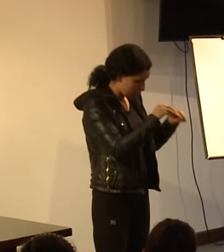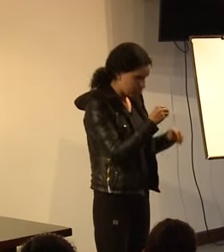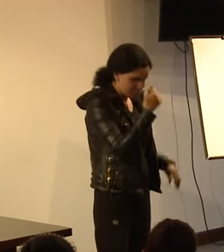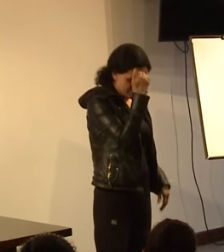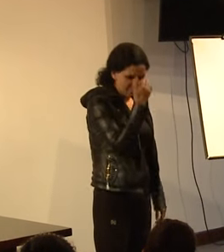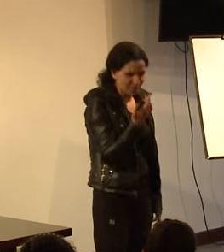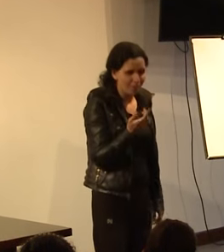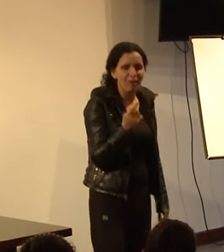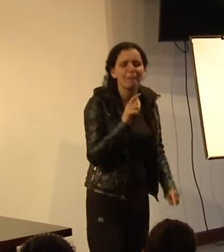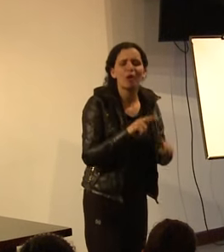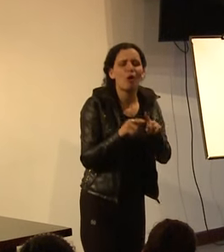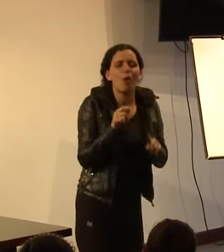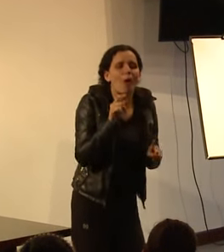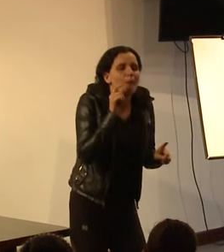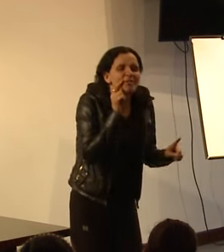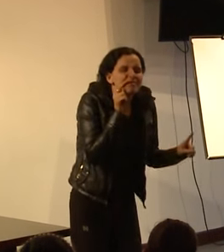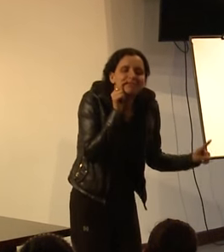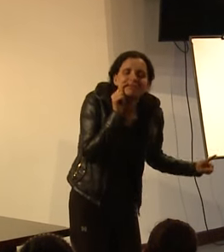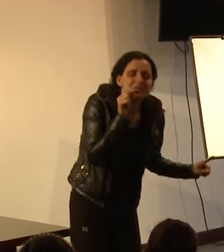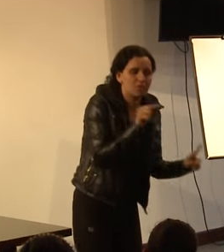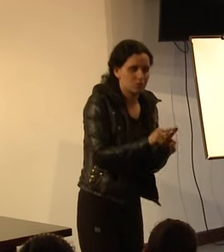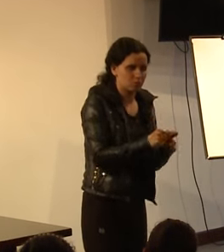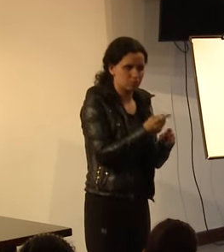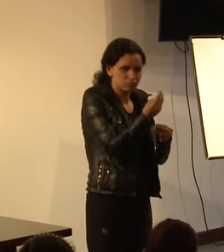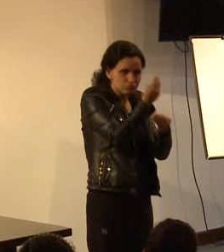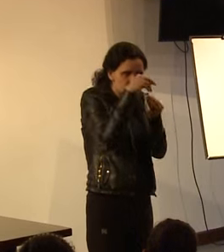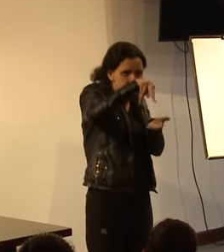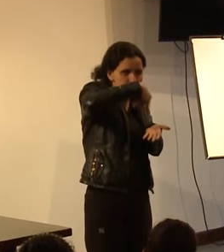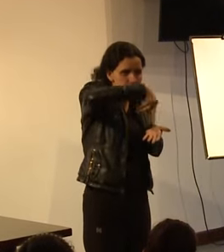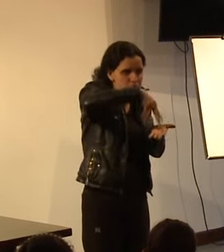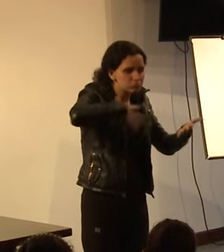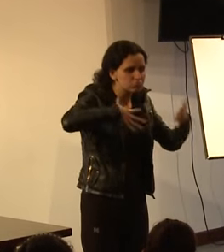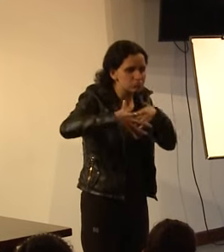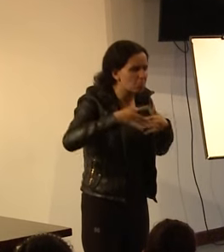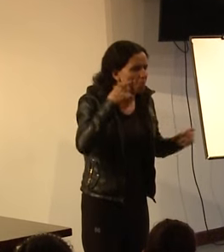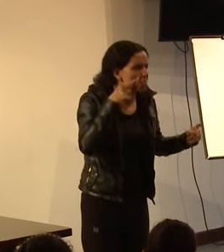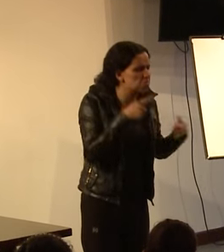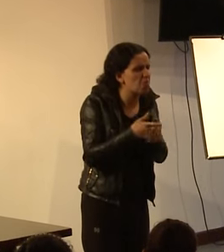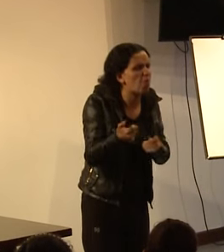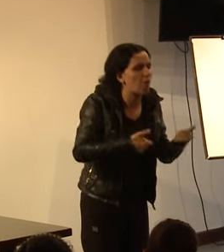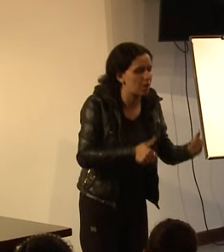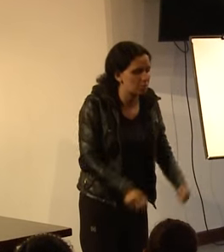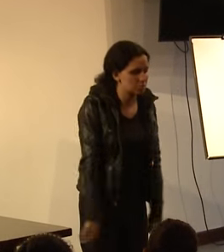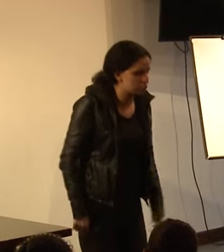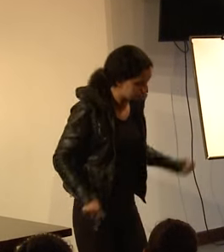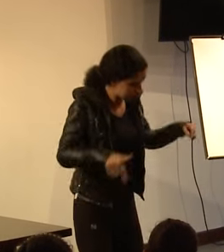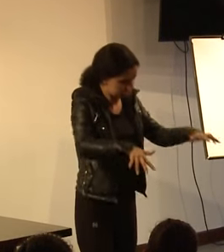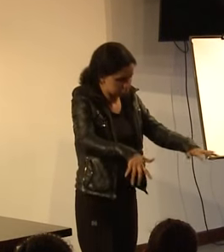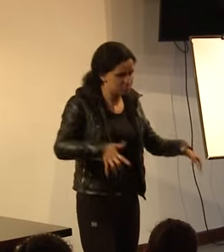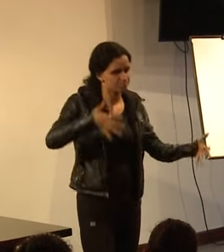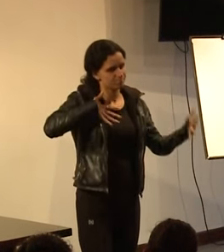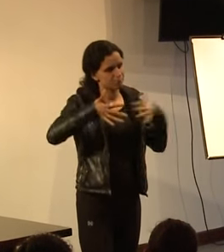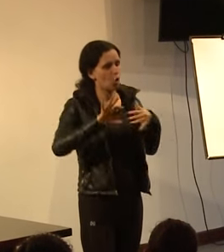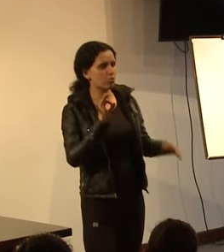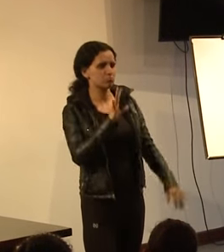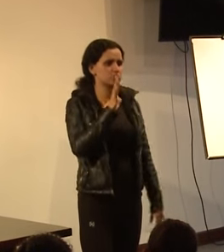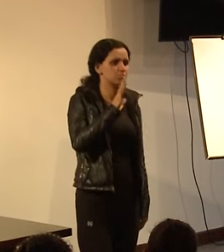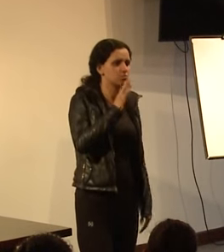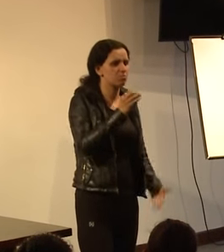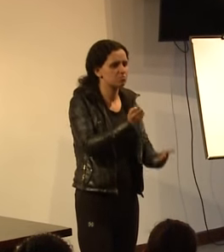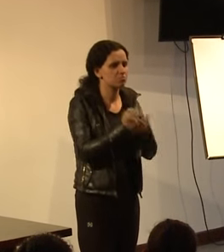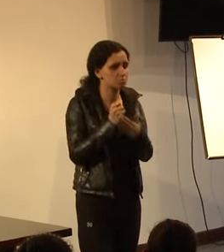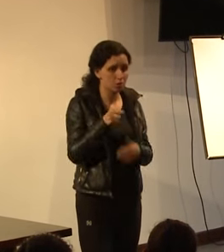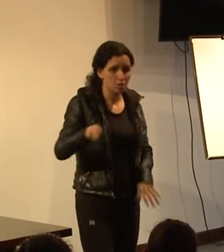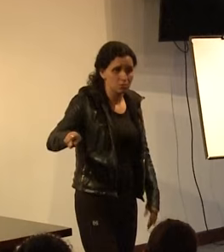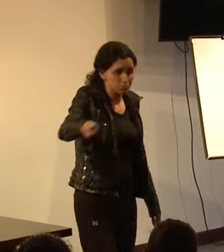creen ustedes que le sirve a uno bailar? ¿Para qué le aporta a uno estudiar teatro, hacer un personaje, pararse aquí en público y ser capaz de hablar? Todos